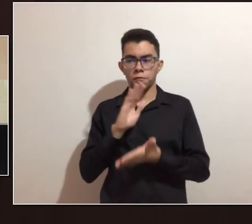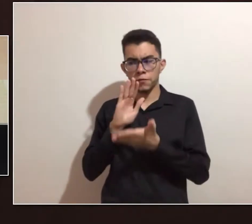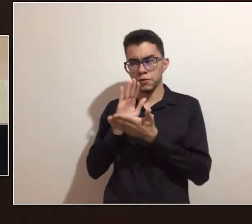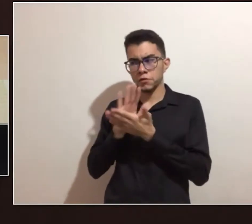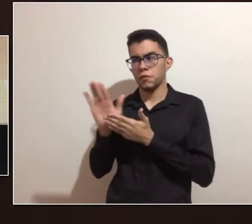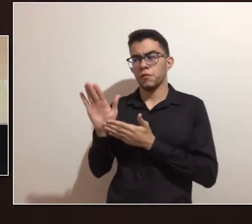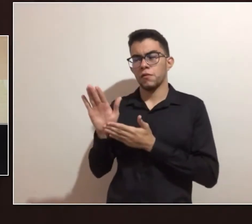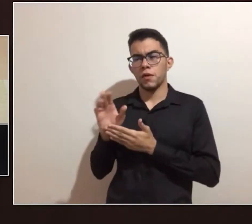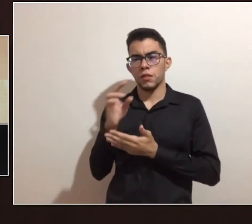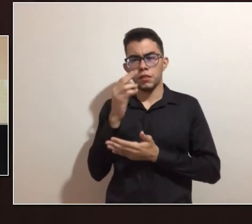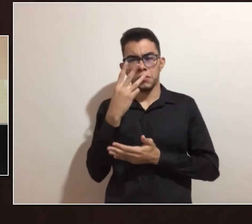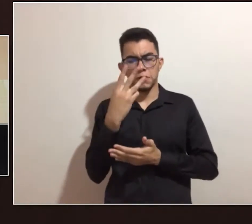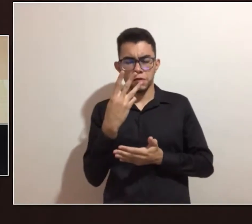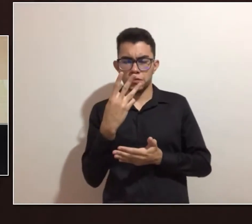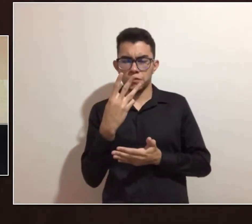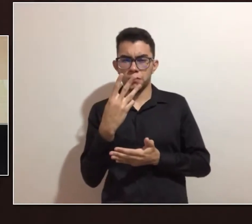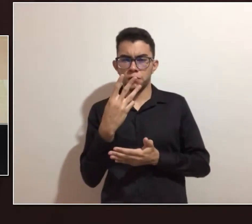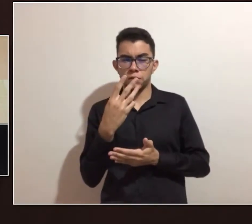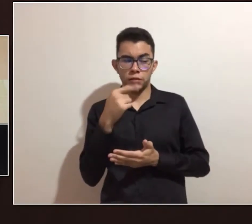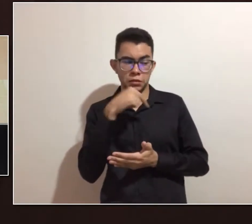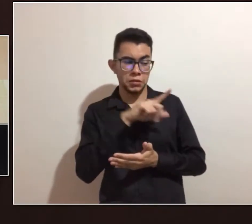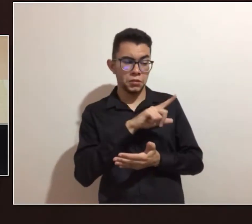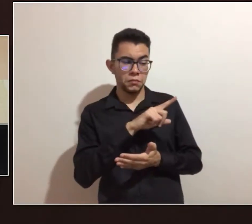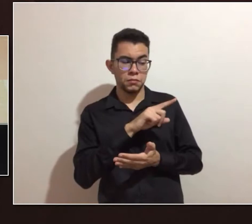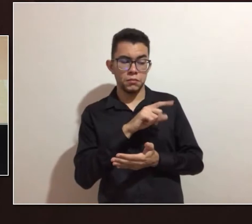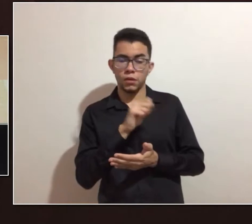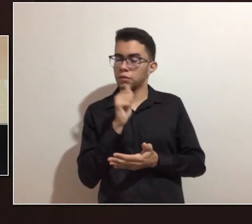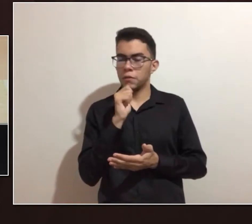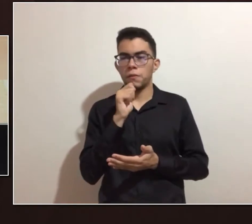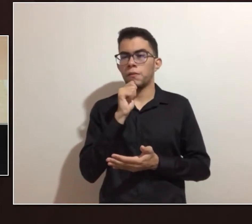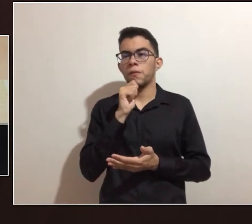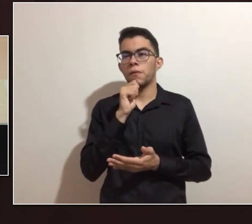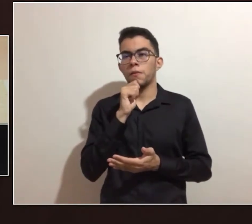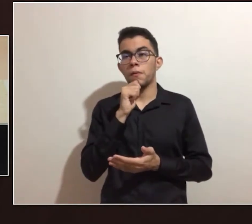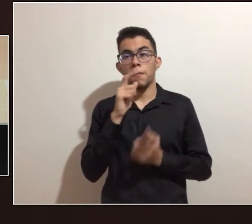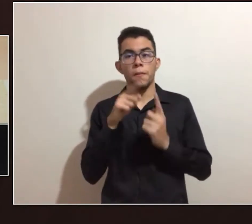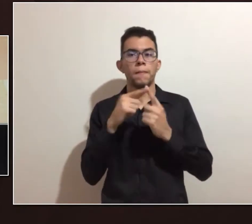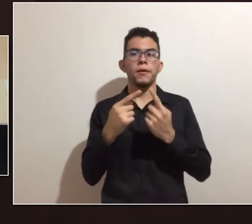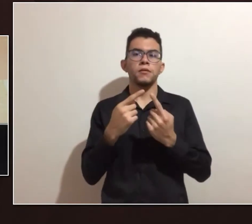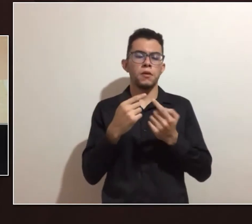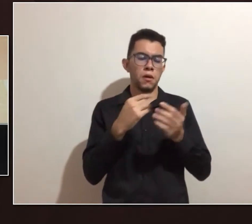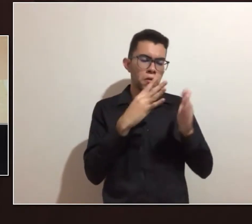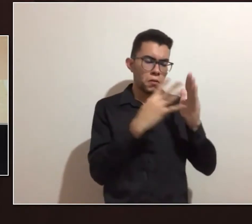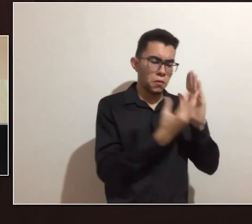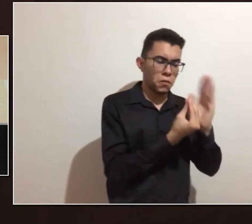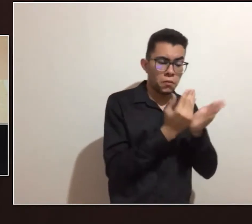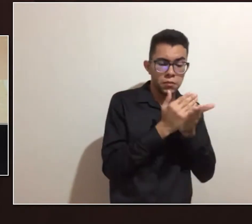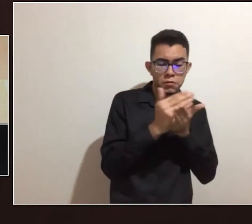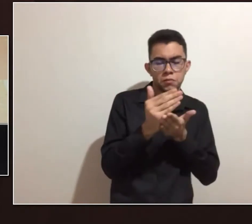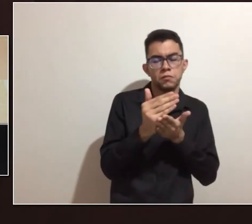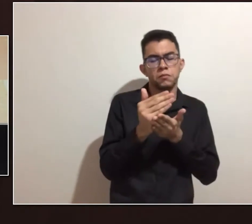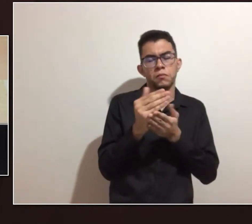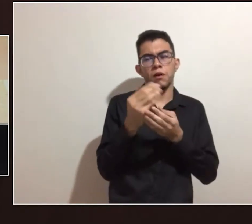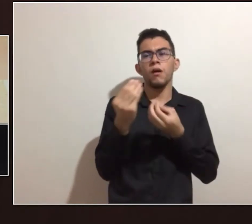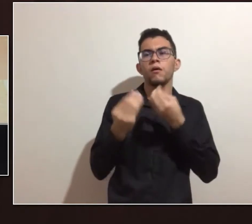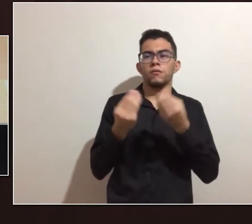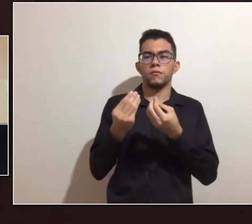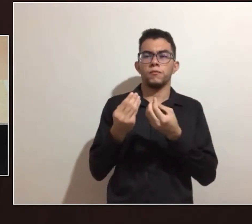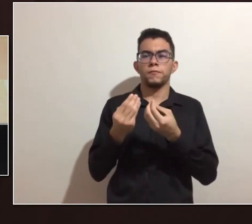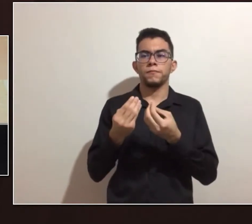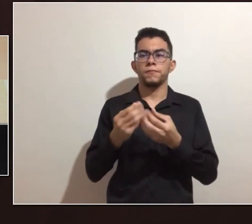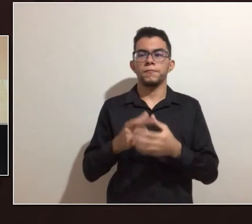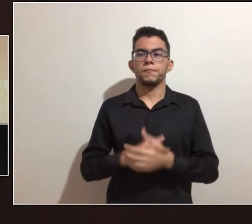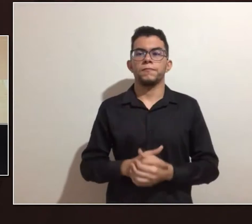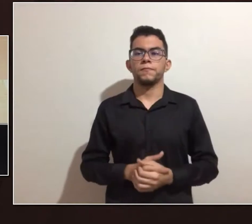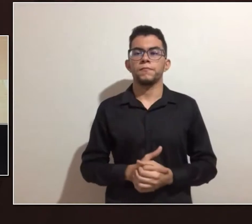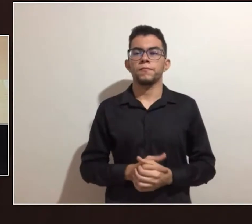Roma. Então, como surgiu a igreja em Roma? Tá? Então, vou mostrar um pouquinho para vocês quem compõe, né, Roma. Então, vamos